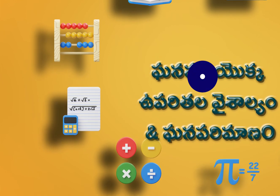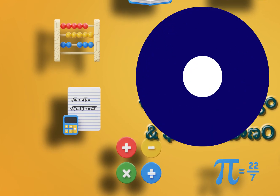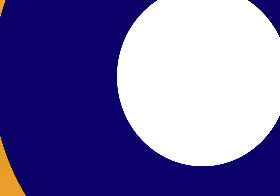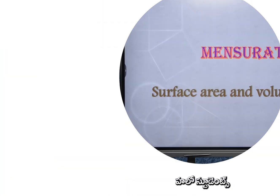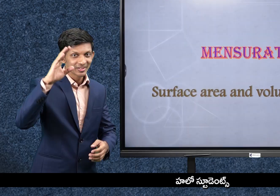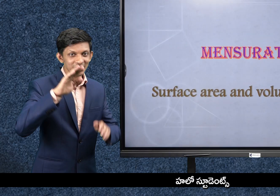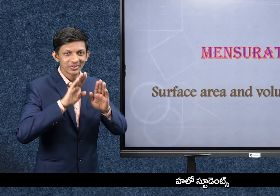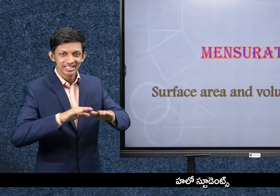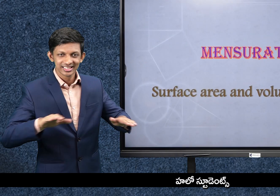హలో స్టూడెంట్స్,